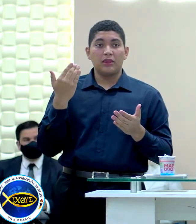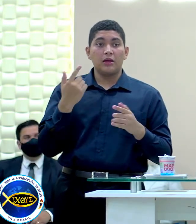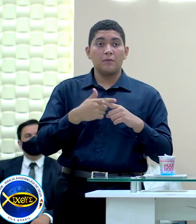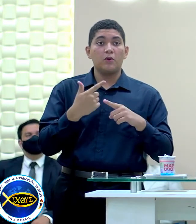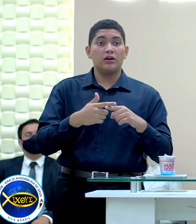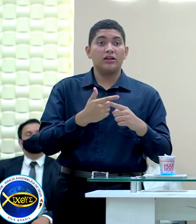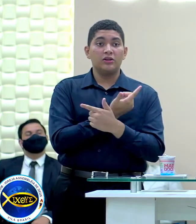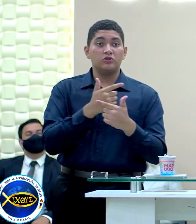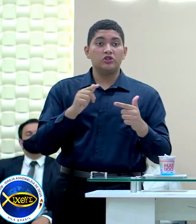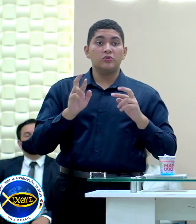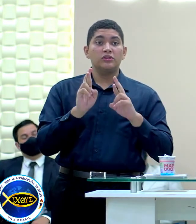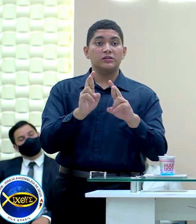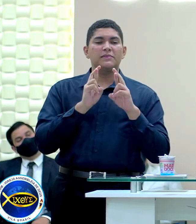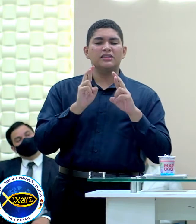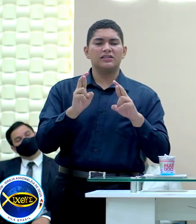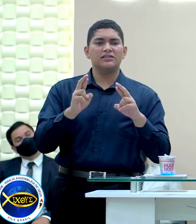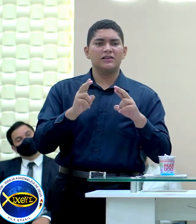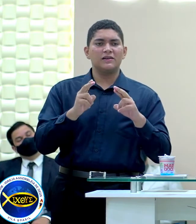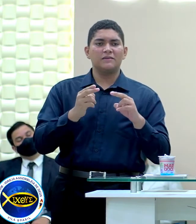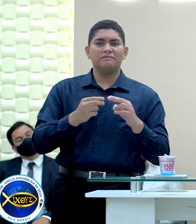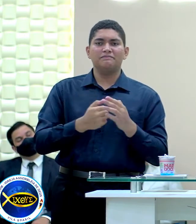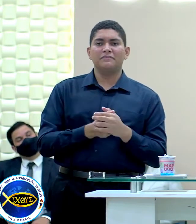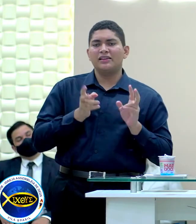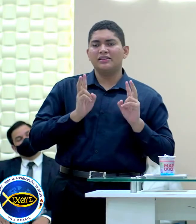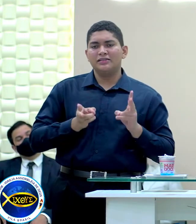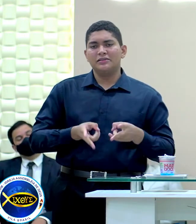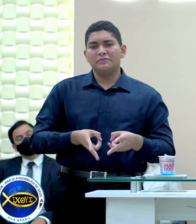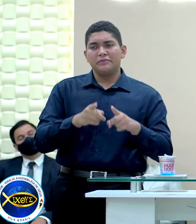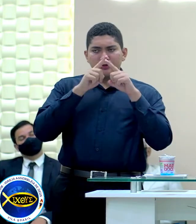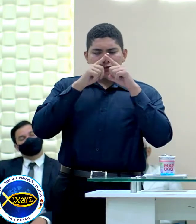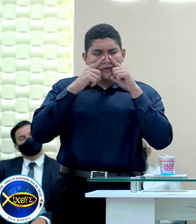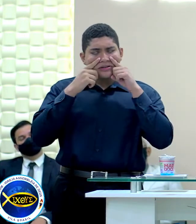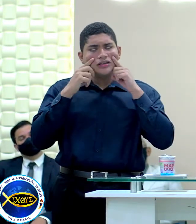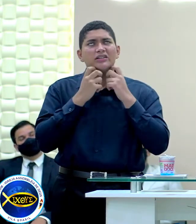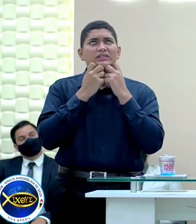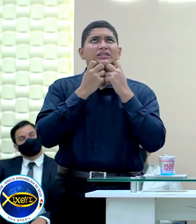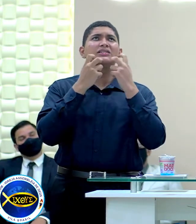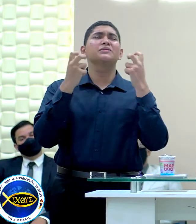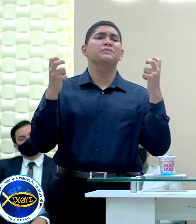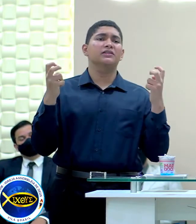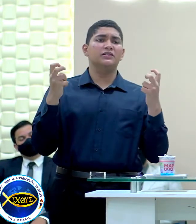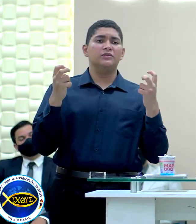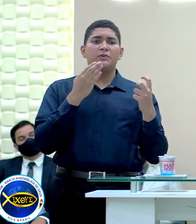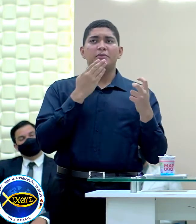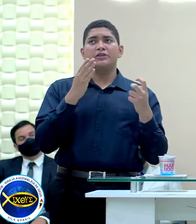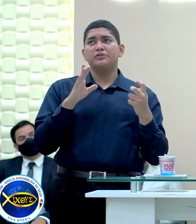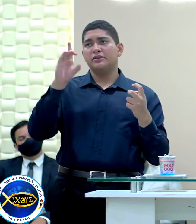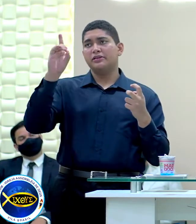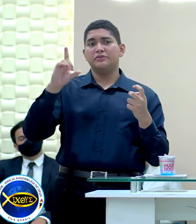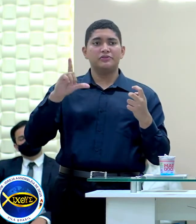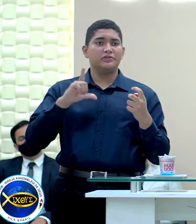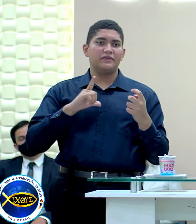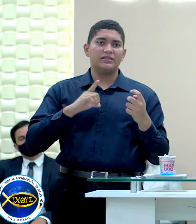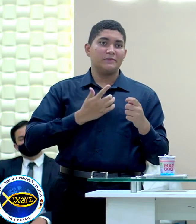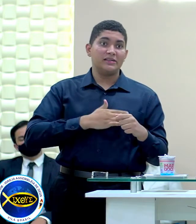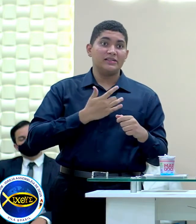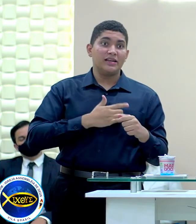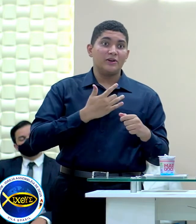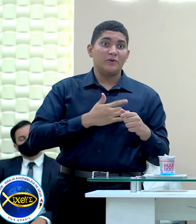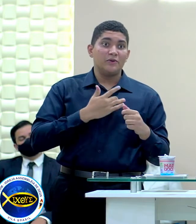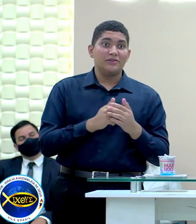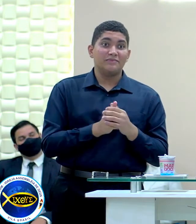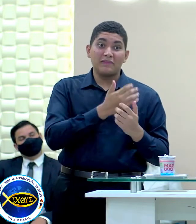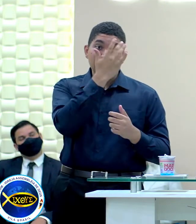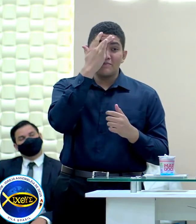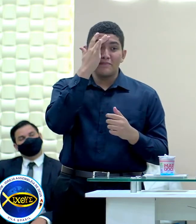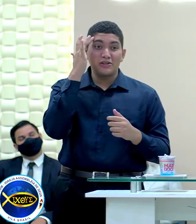viviam chorando, clamando, pedindo que Deus tivesse misericórdia e salvasse aqueles que já tinham morrido, porque eles pensavam que